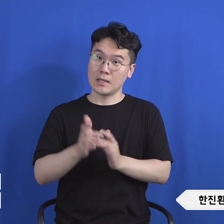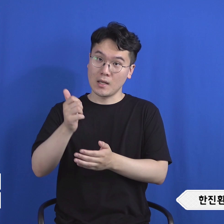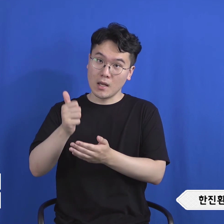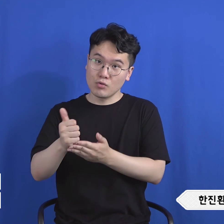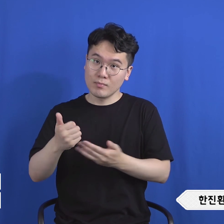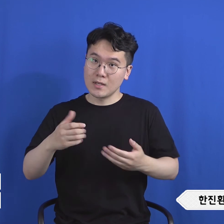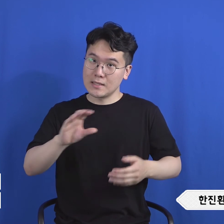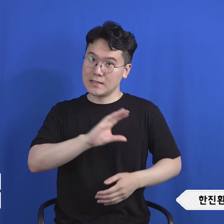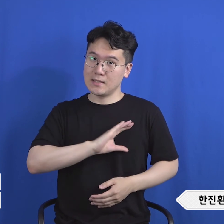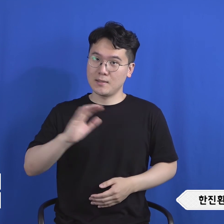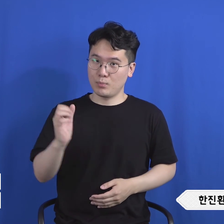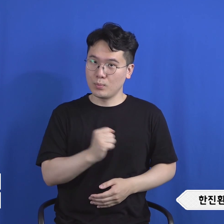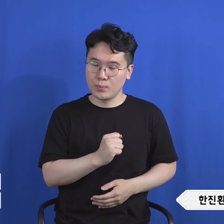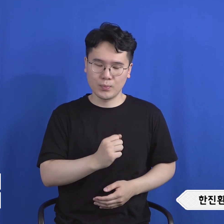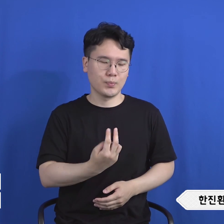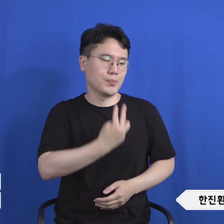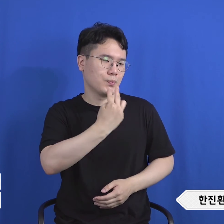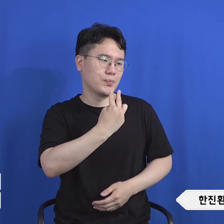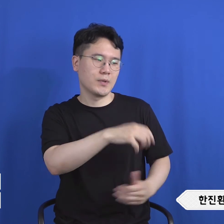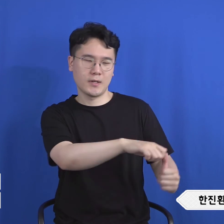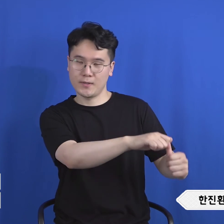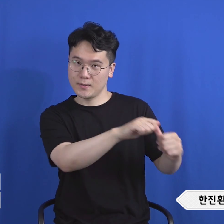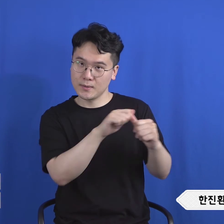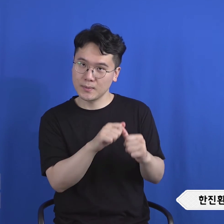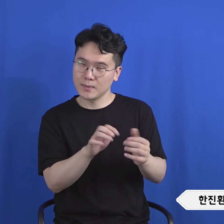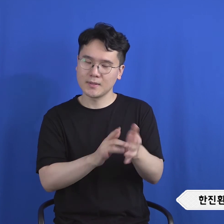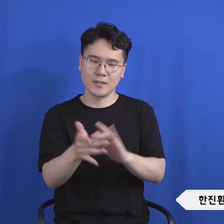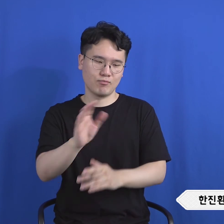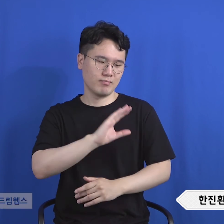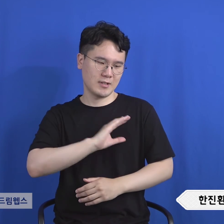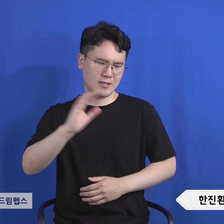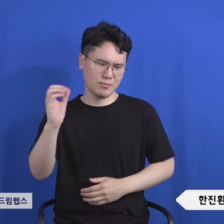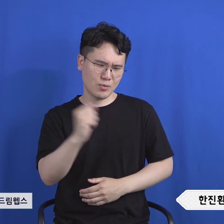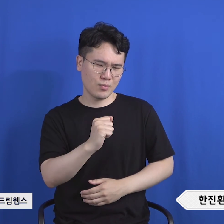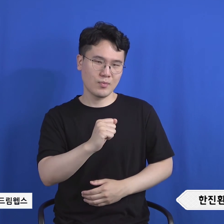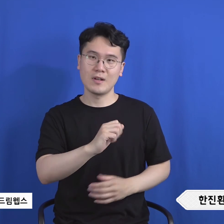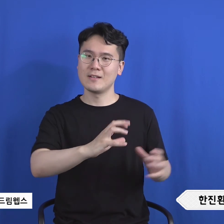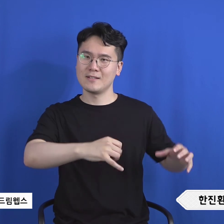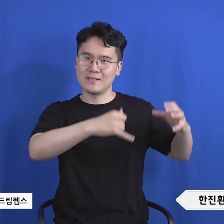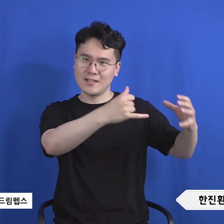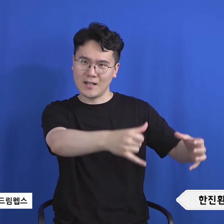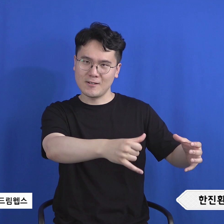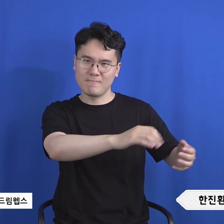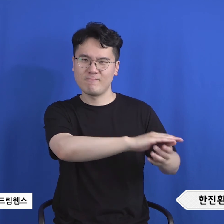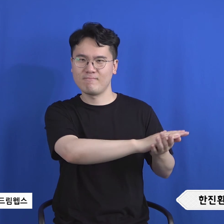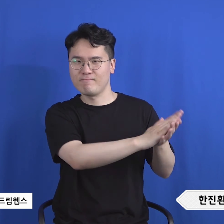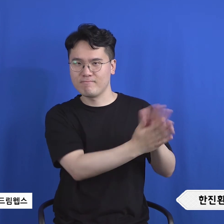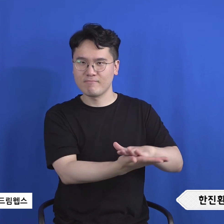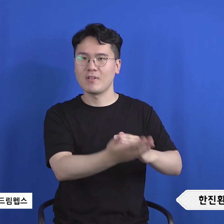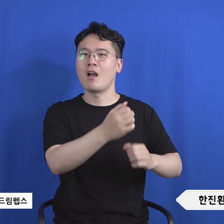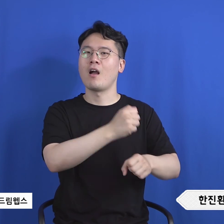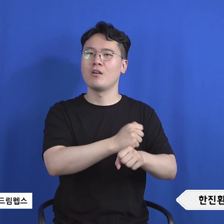예수 이름으로 생명들을 건져내면서, 예수 이름으로 세상을 변혁하면서